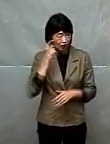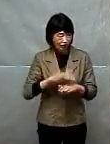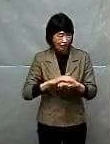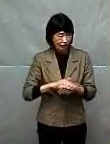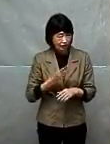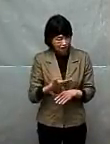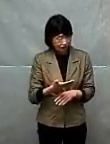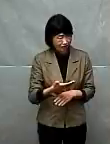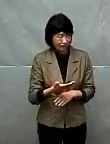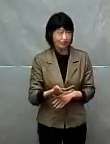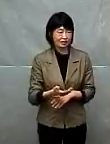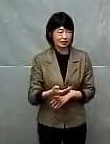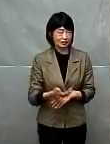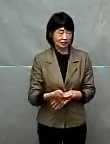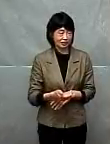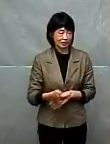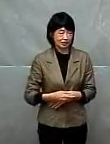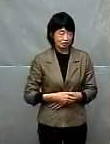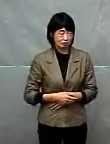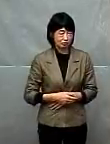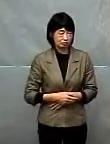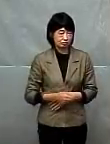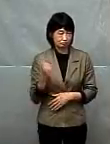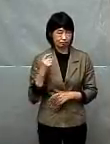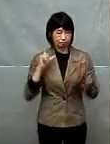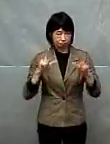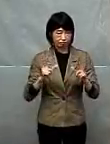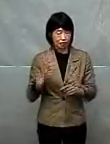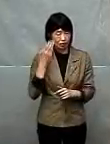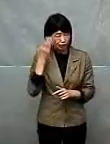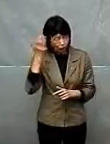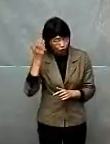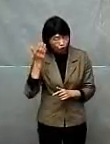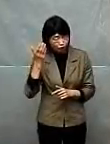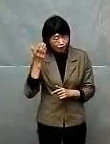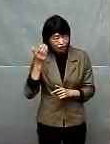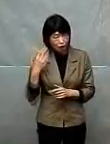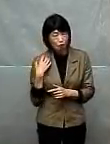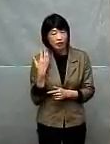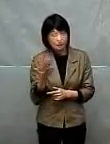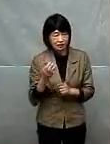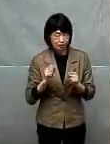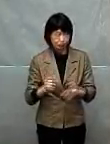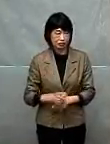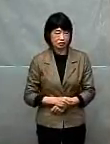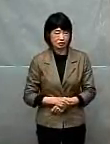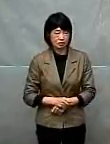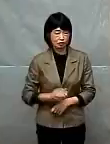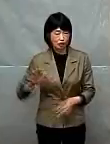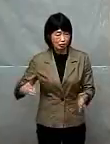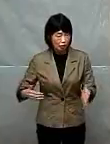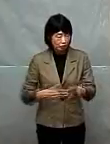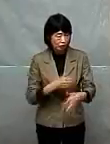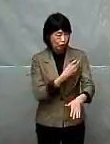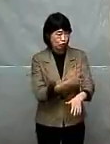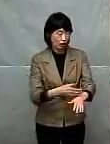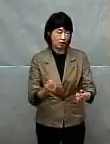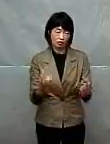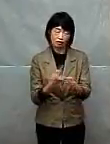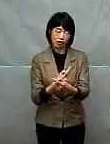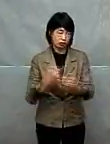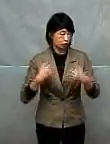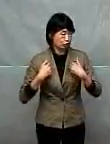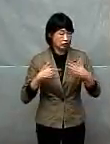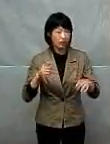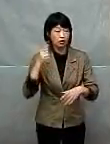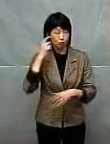ご推測にお任せしますけれども、別に流れを変える必要はないかなと自分で思っております。は